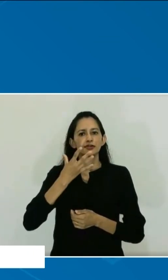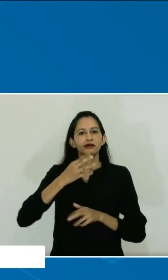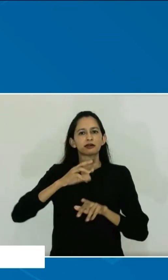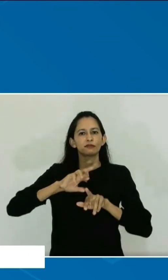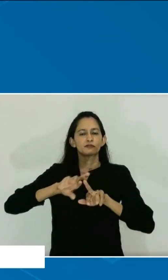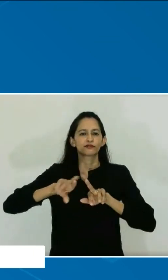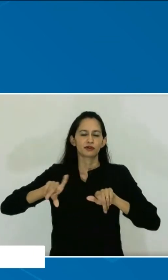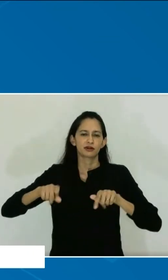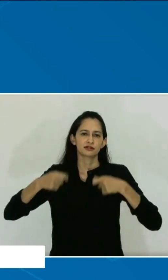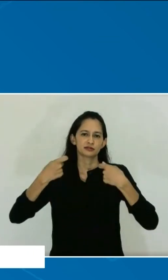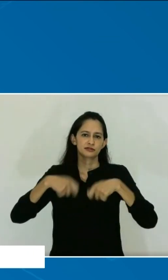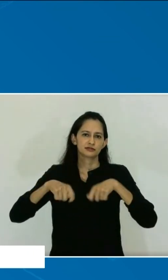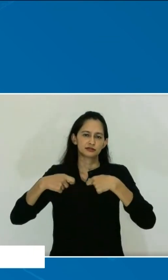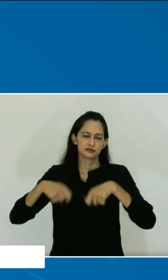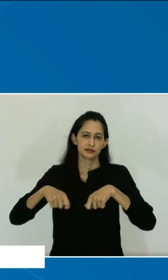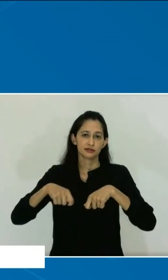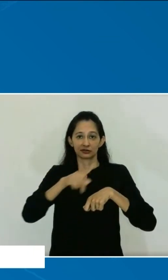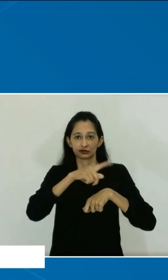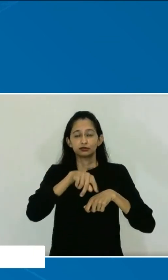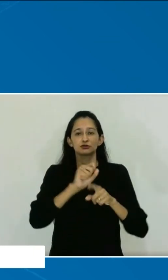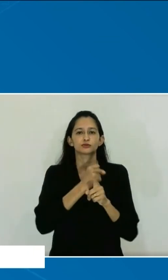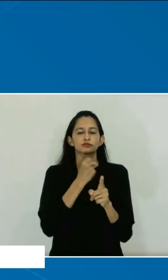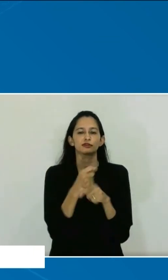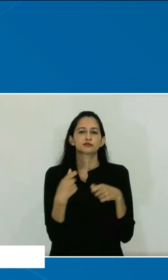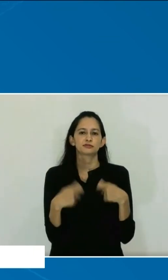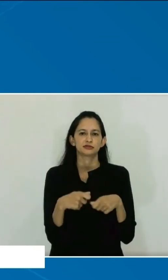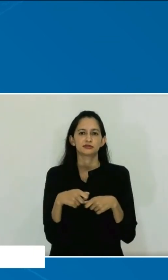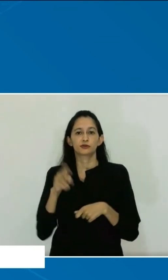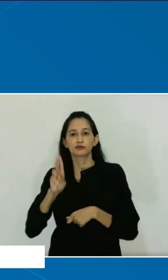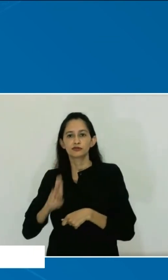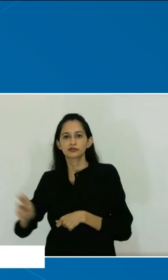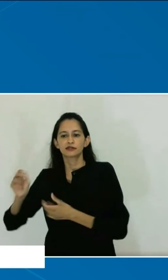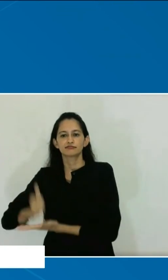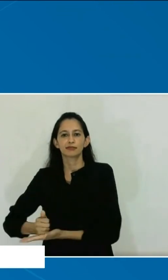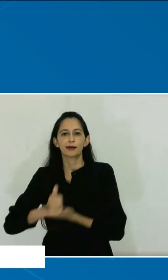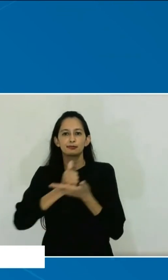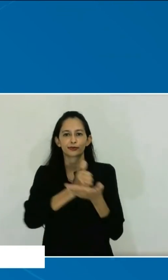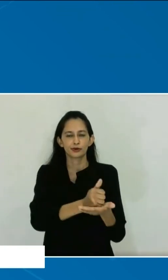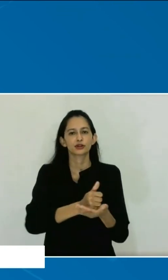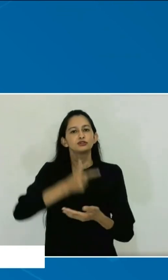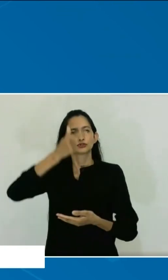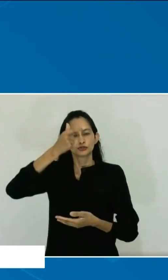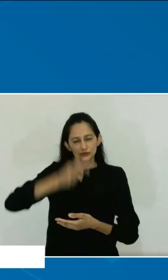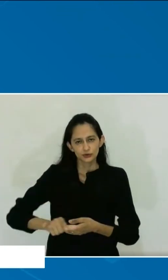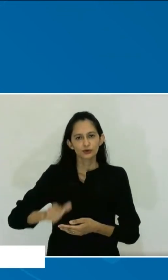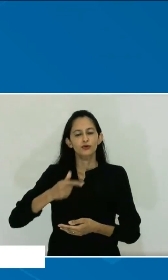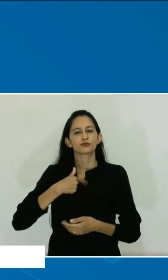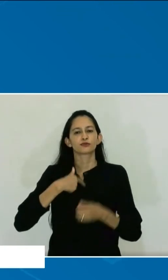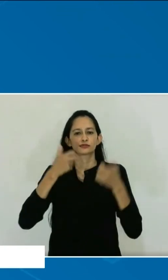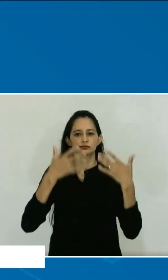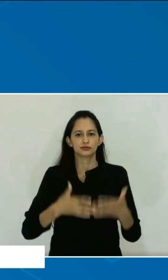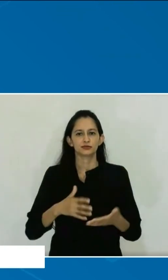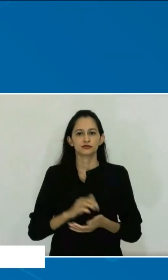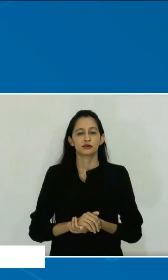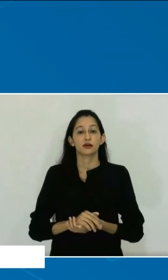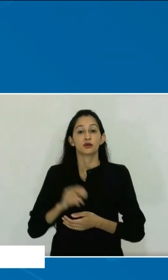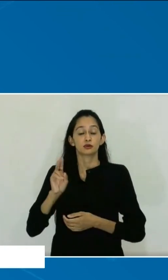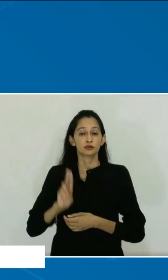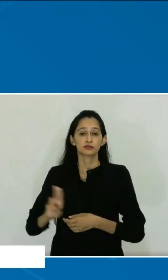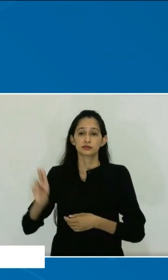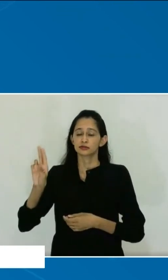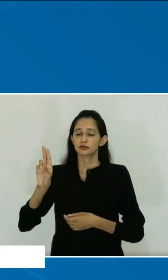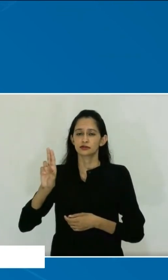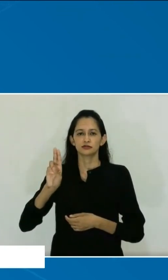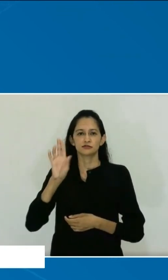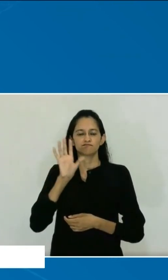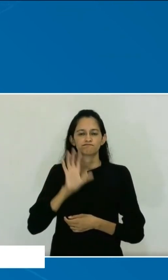necessidades que a sociedade estava precisando. Então, eu acho que, mais uma vez, eu volto à minha fala inicial, o protagonismo que as universidades públicas